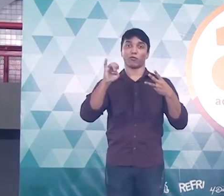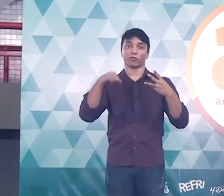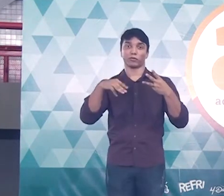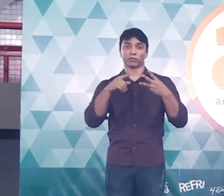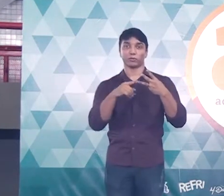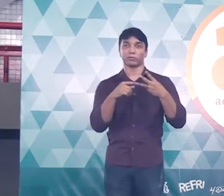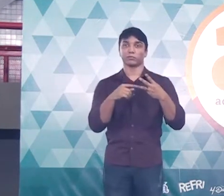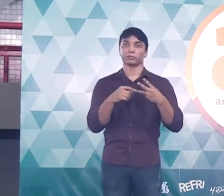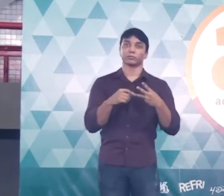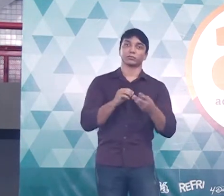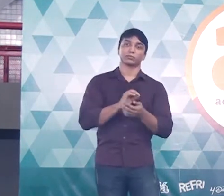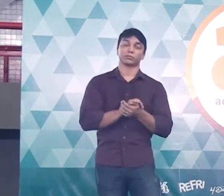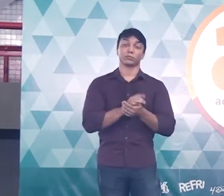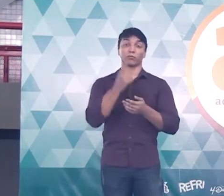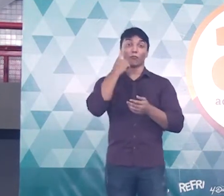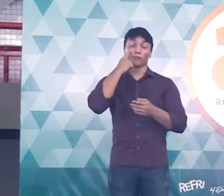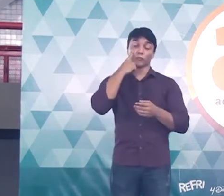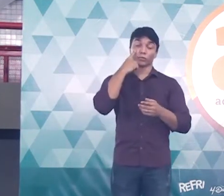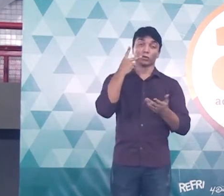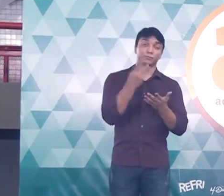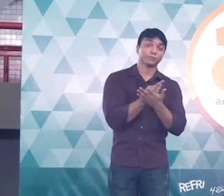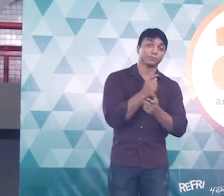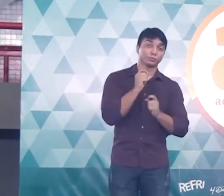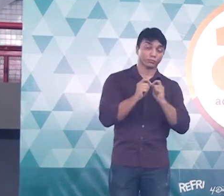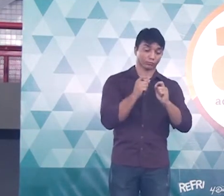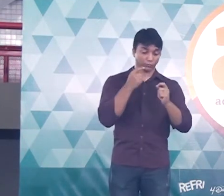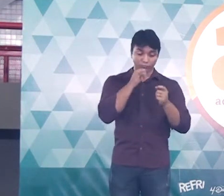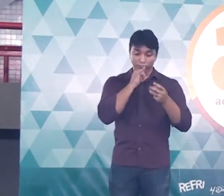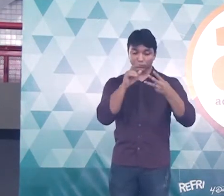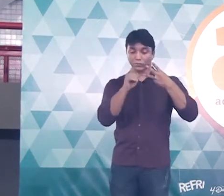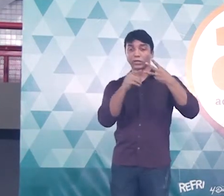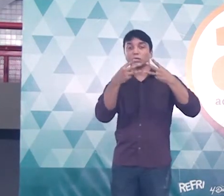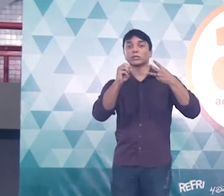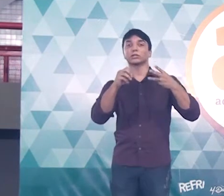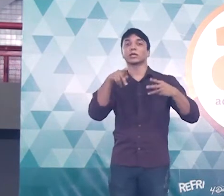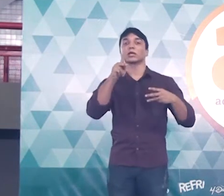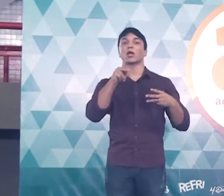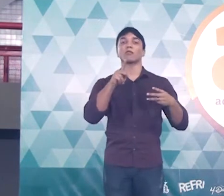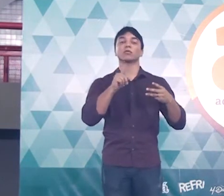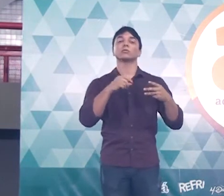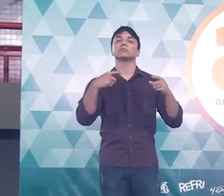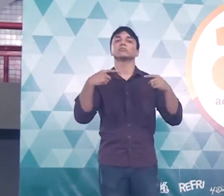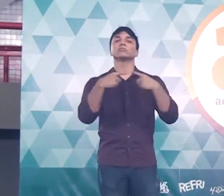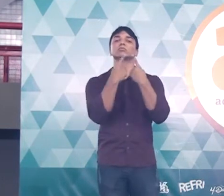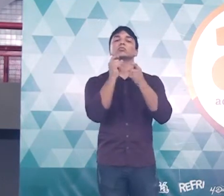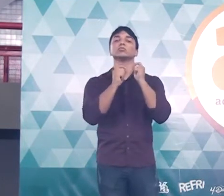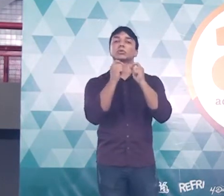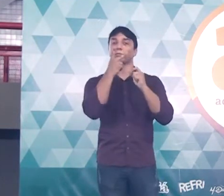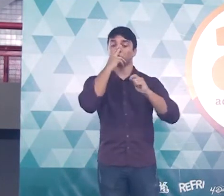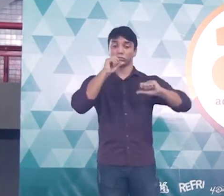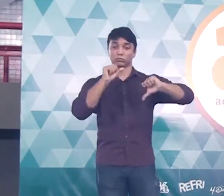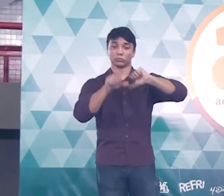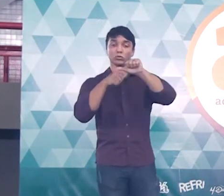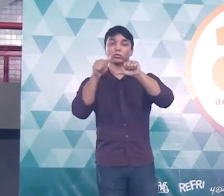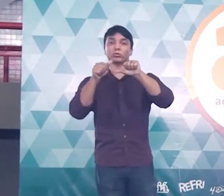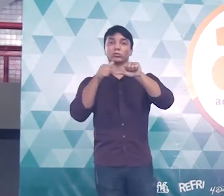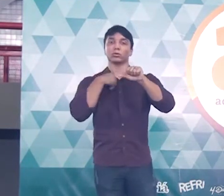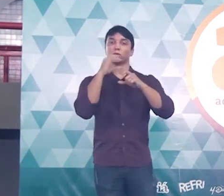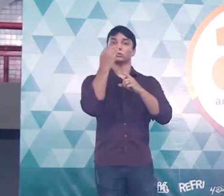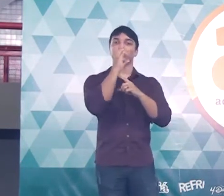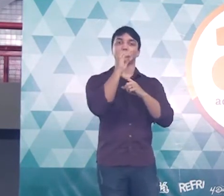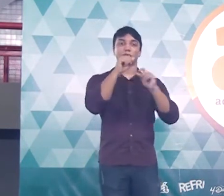Celsius deve estar chovendo muito. Aí o que acontece? 300 Kelvin é uma temperatura que você converteu para uma escala